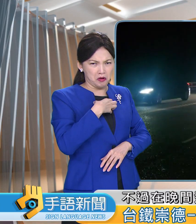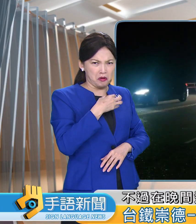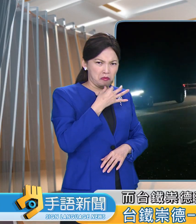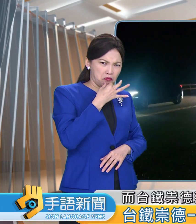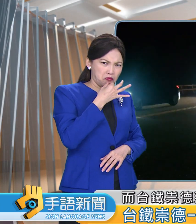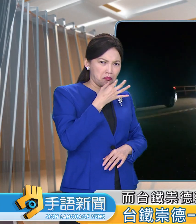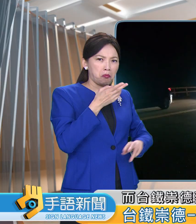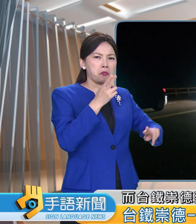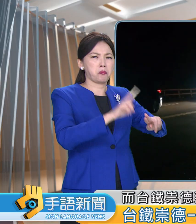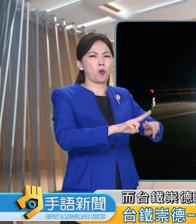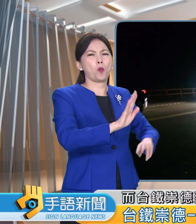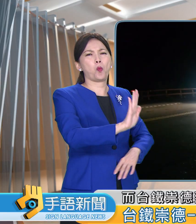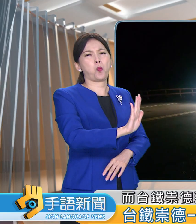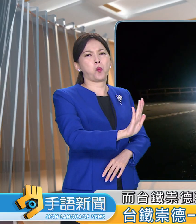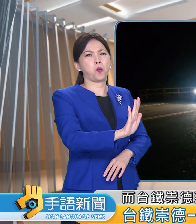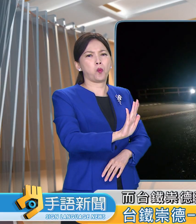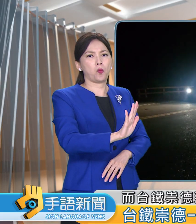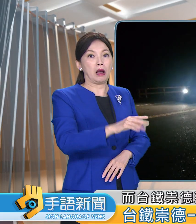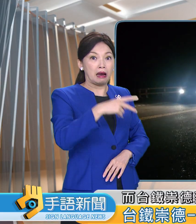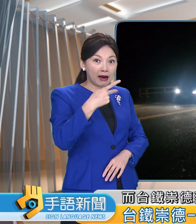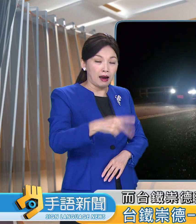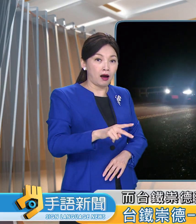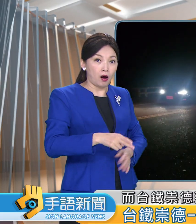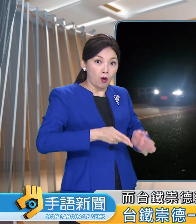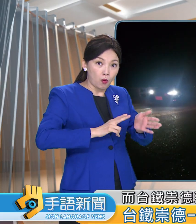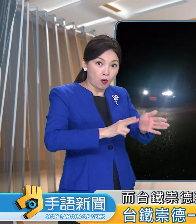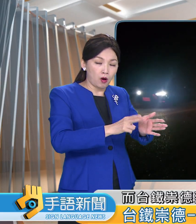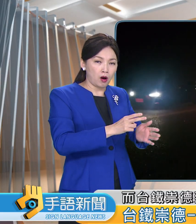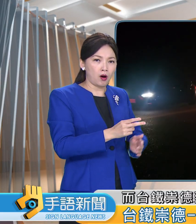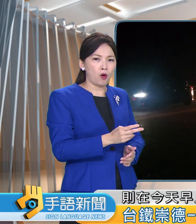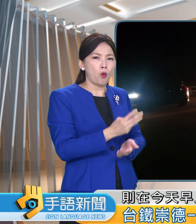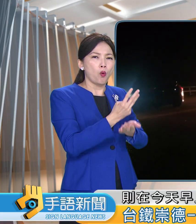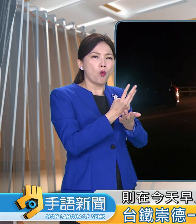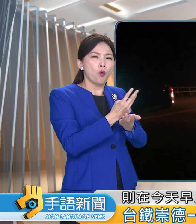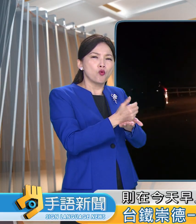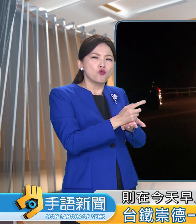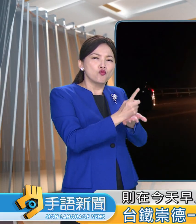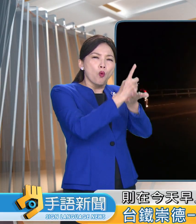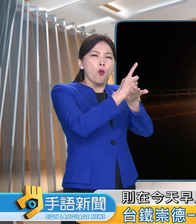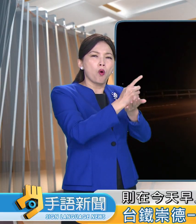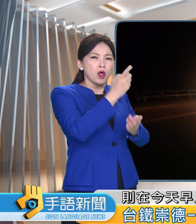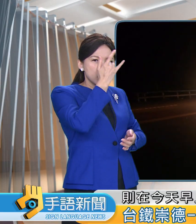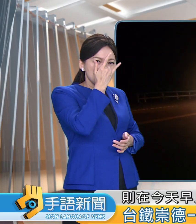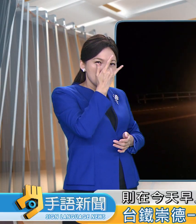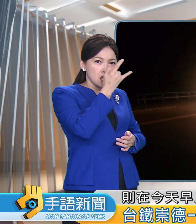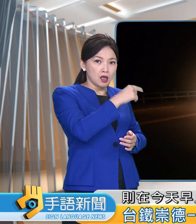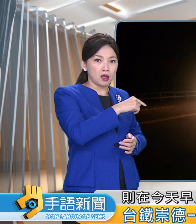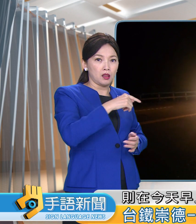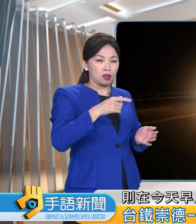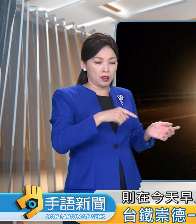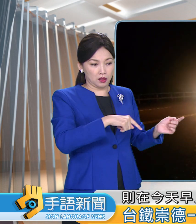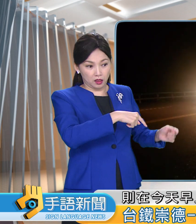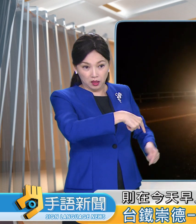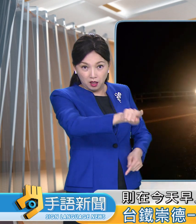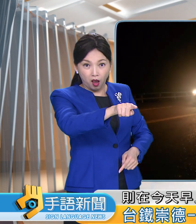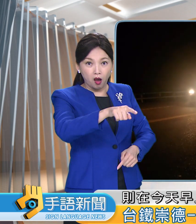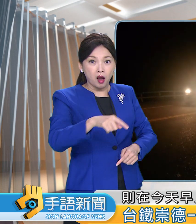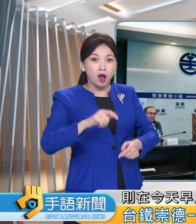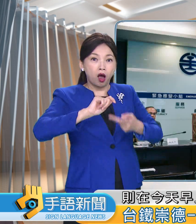而台铁崇德到和仁路段则是在今天的早上6点已经完成抢